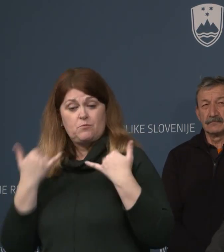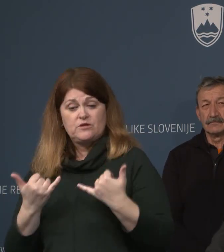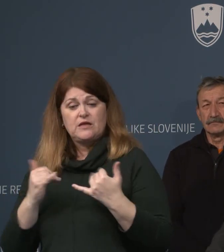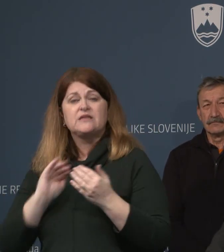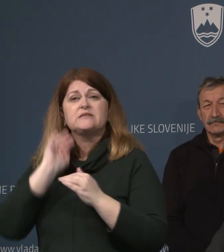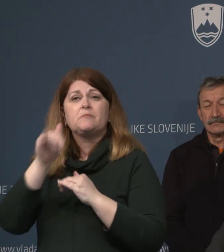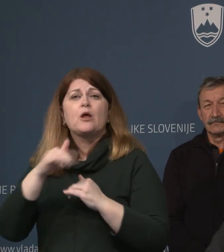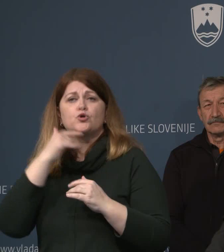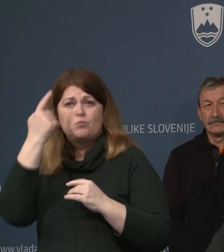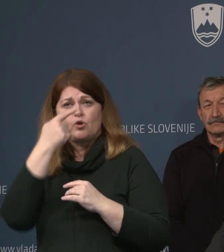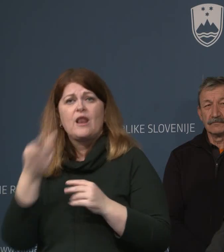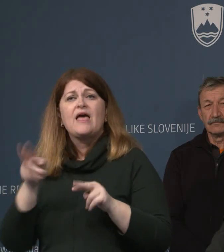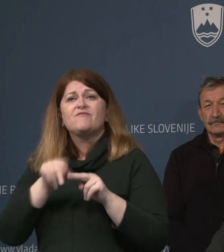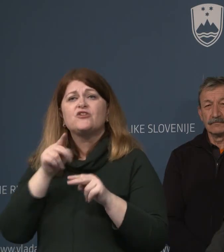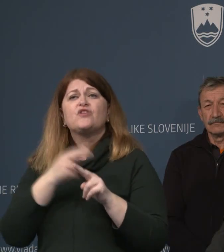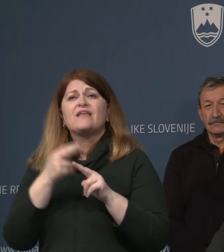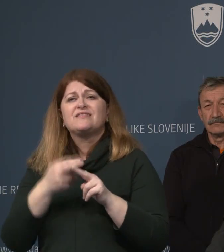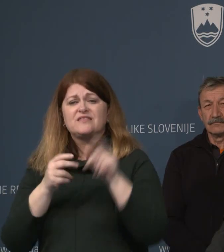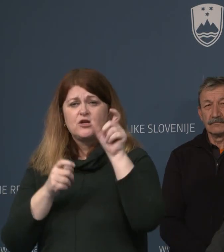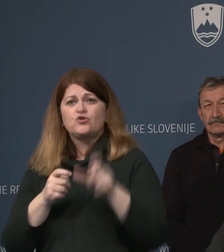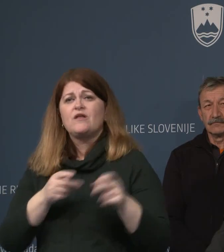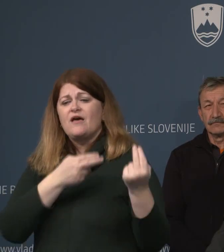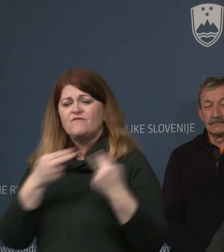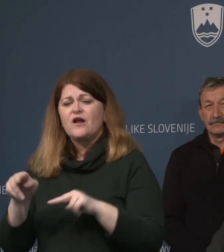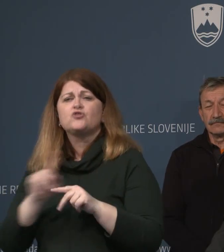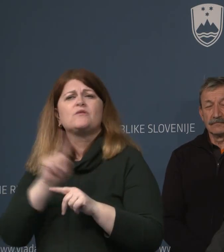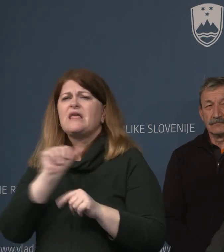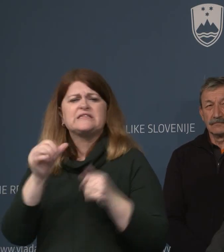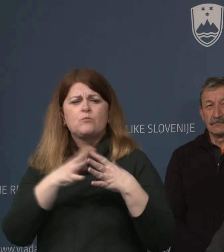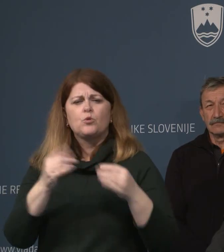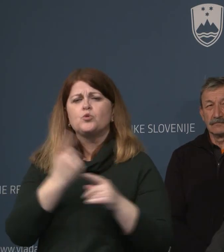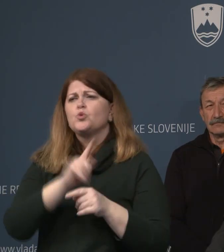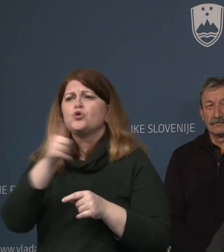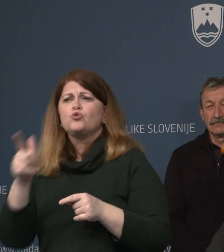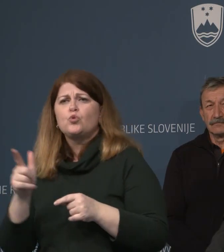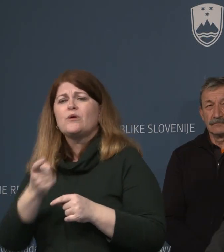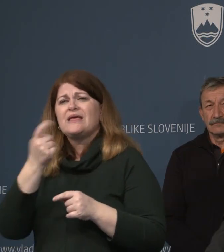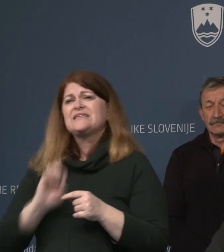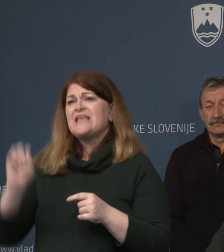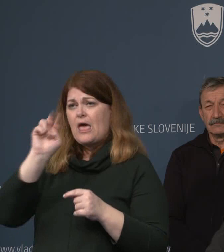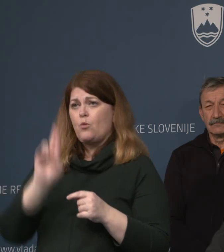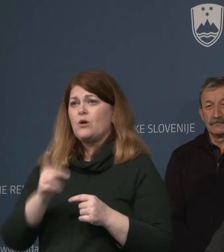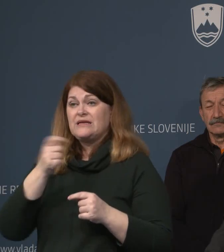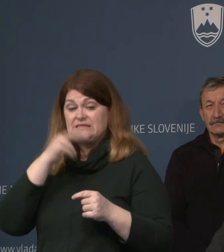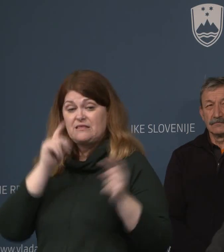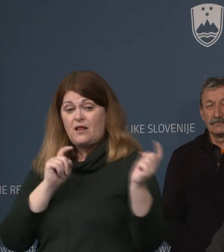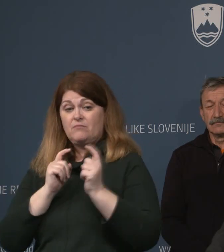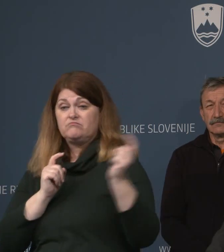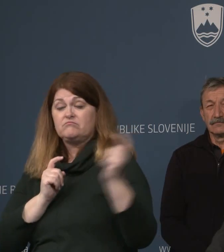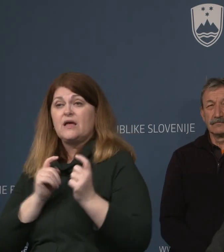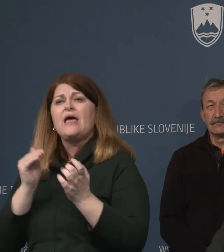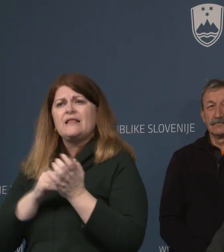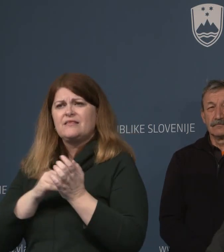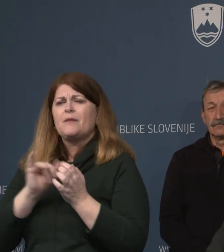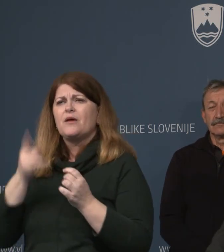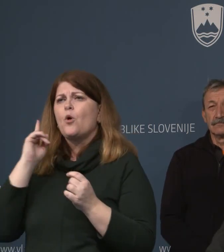preko vikenda več teh državljanov vračalo, pa ne samo Romunov, tudi kakšnih drugih državljanov Evropske unije iz Italije in mislim, da je treba